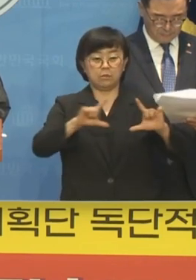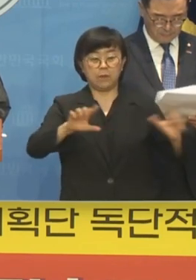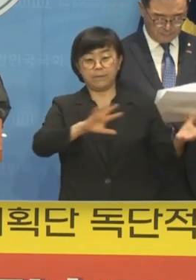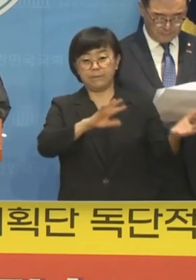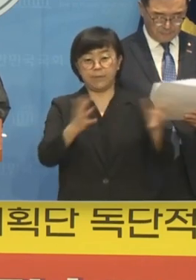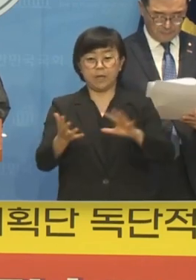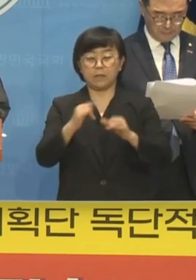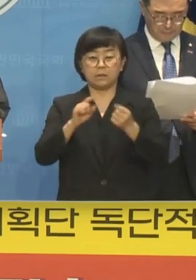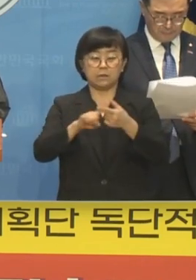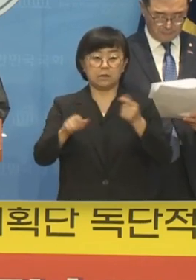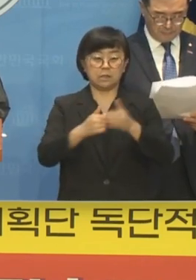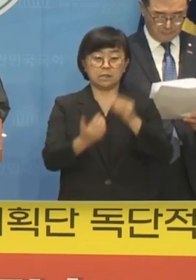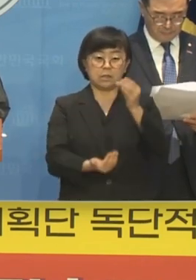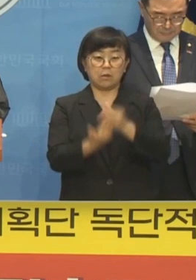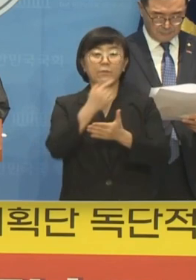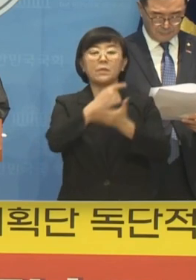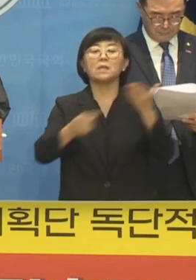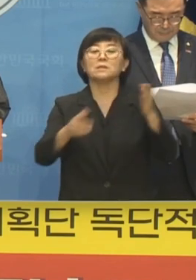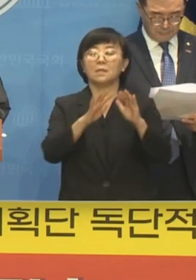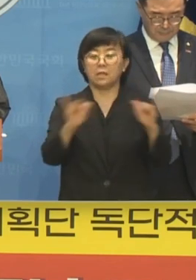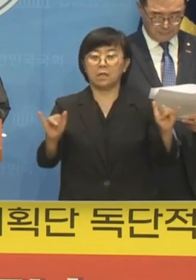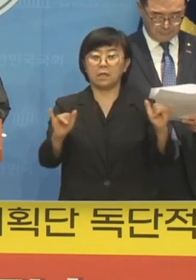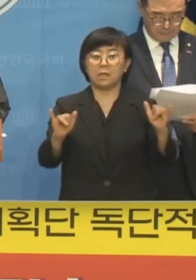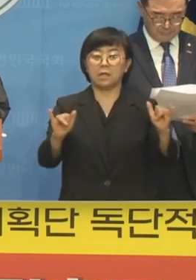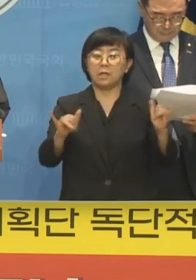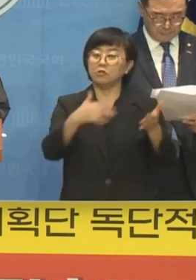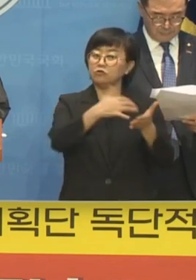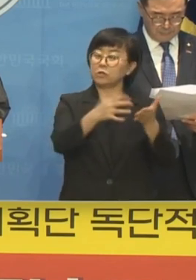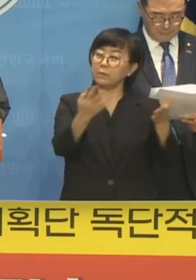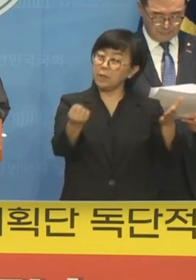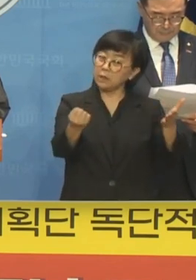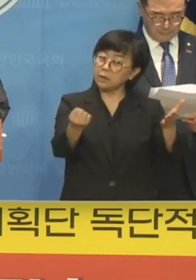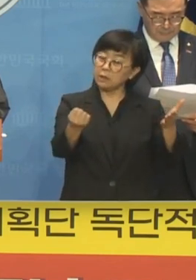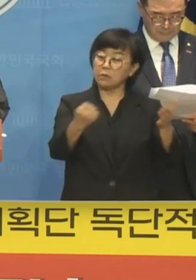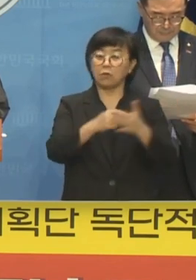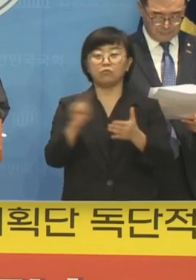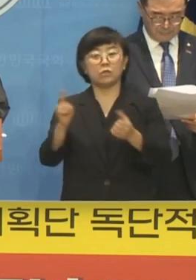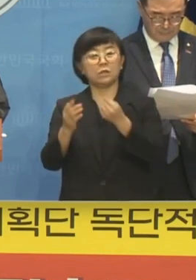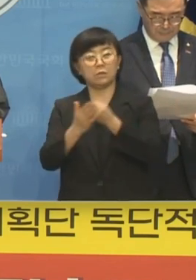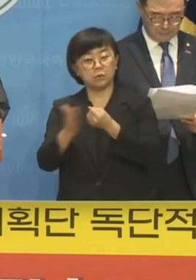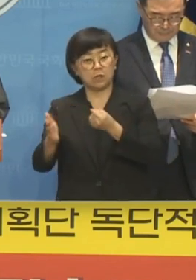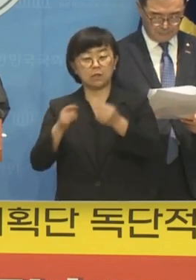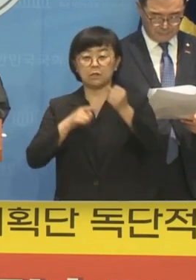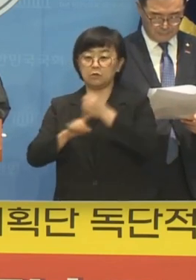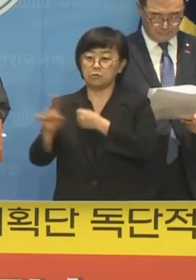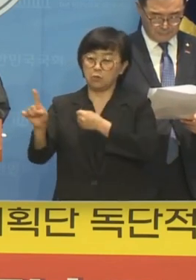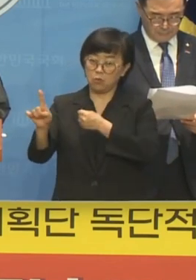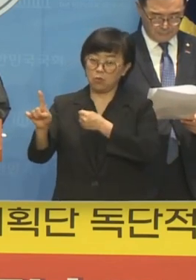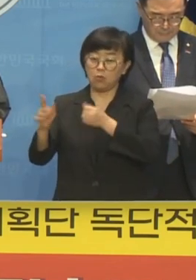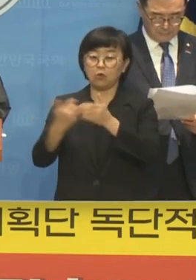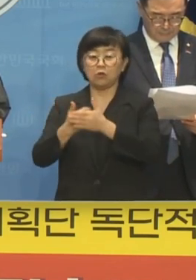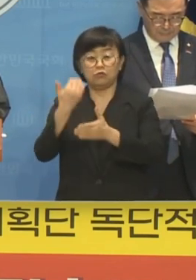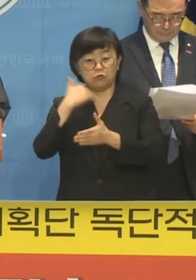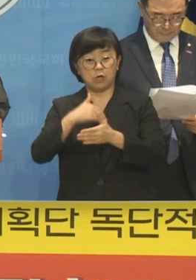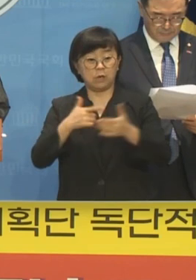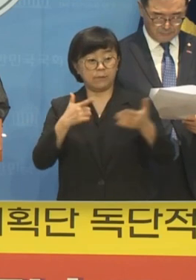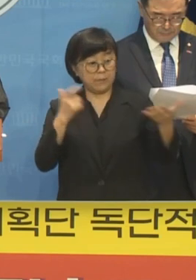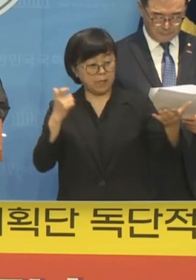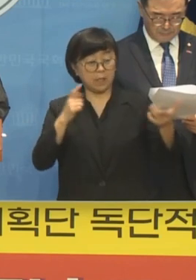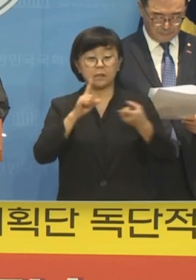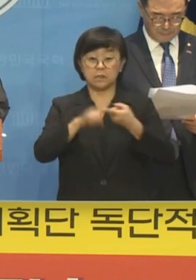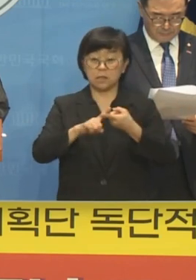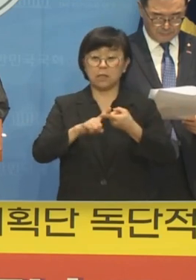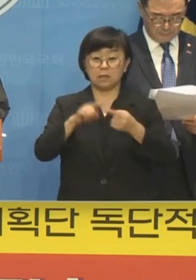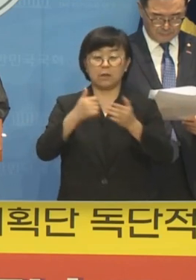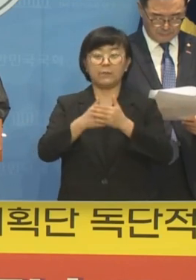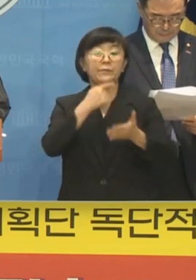내몰았던 여순사건의 피해자가 얼마나 되는지, 무엇 때문에 어떠한 이유로 누가 누구를 죽였는지,